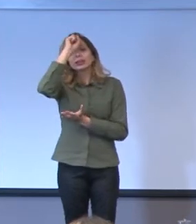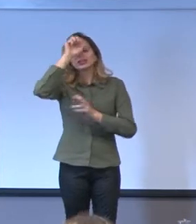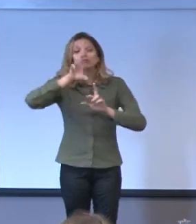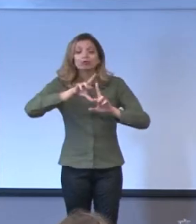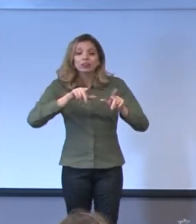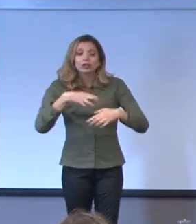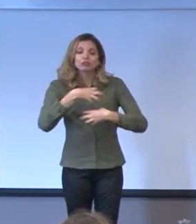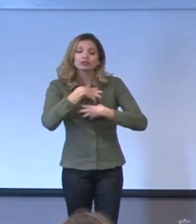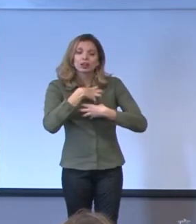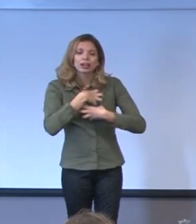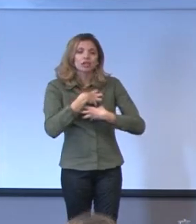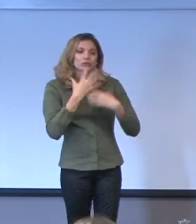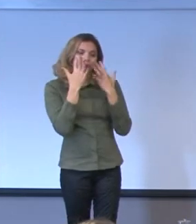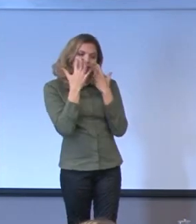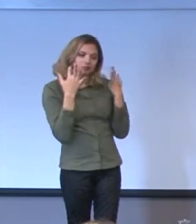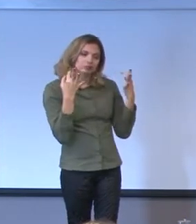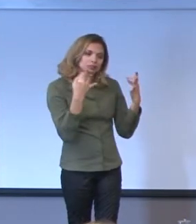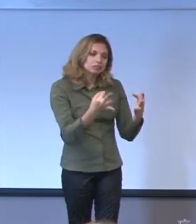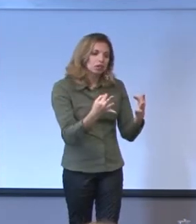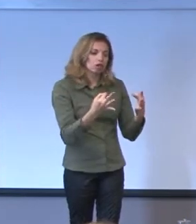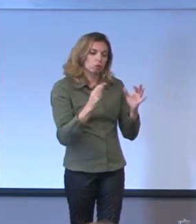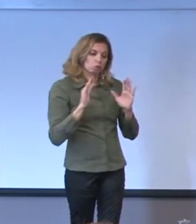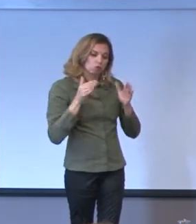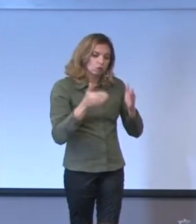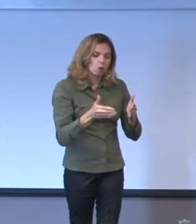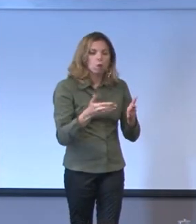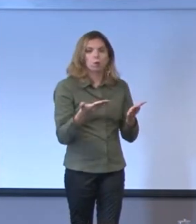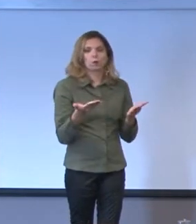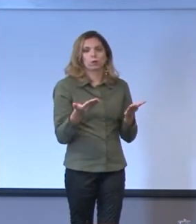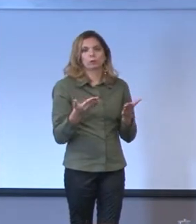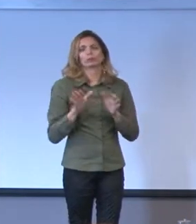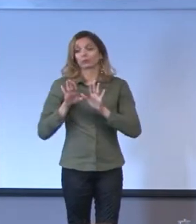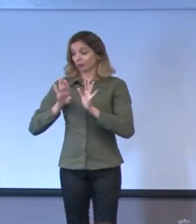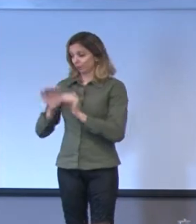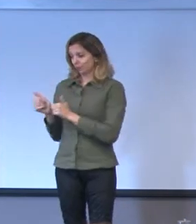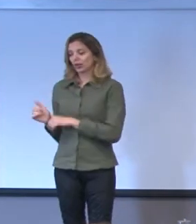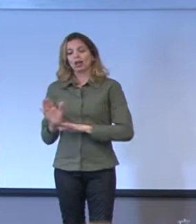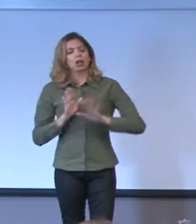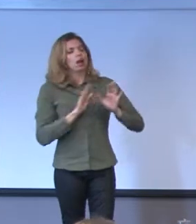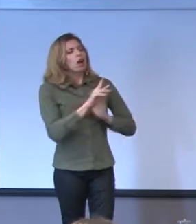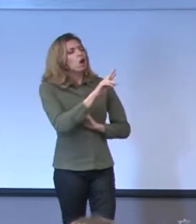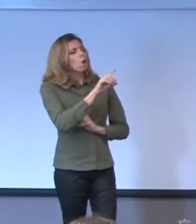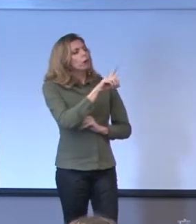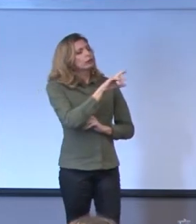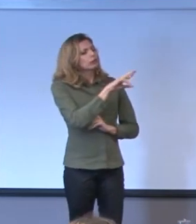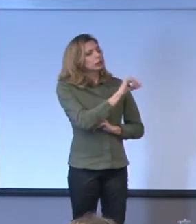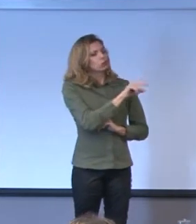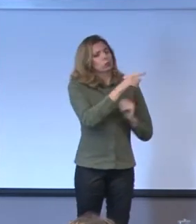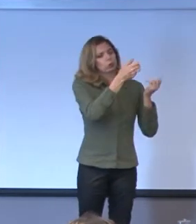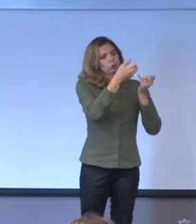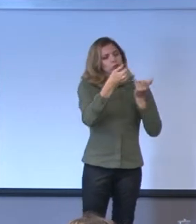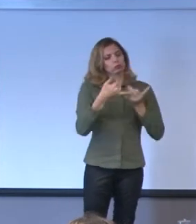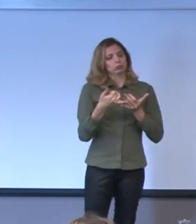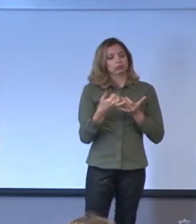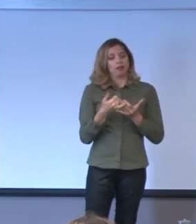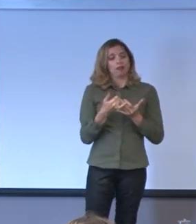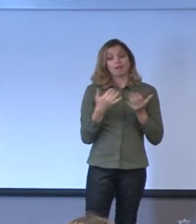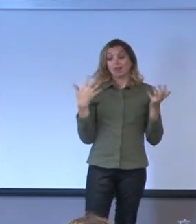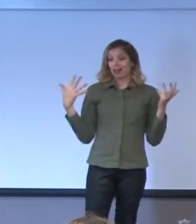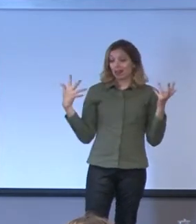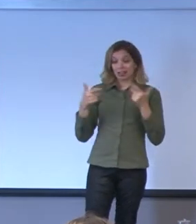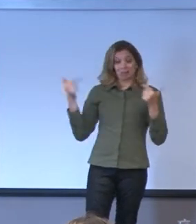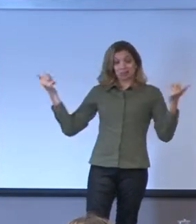diferente, né? Com mais atenção, com mais concentração. Rodrigo, essa definição linda que vocês